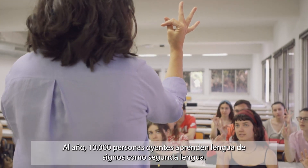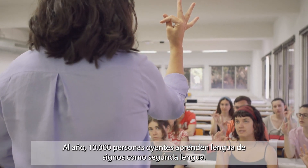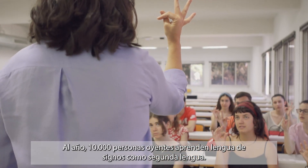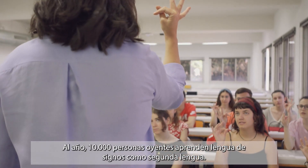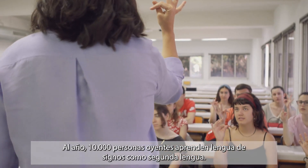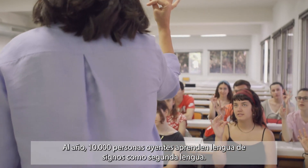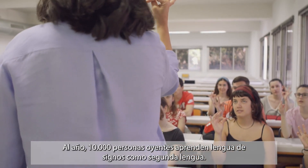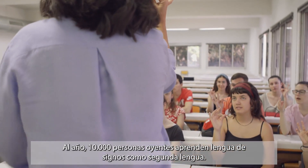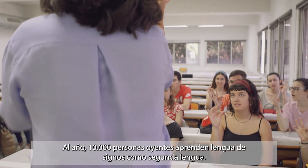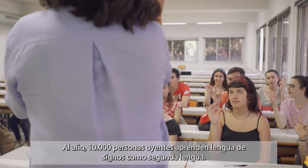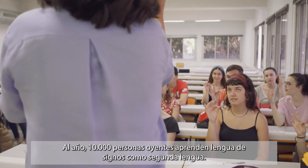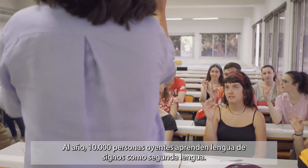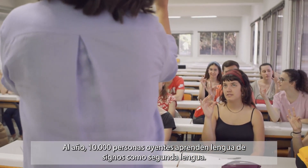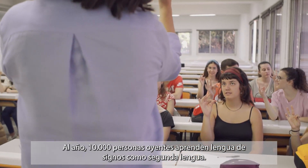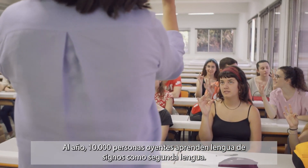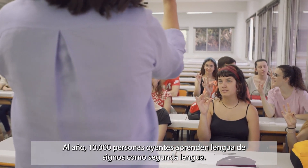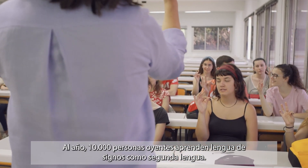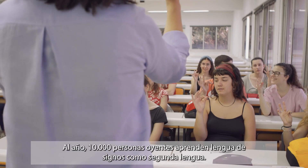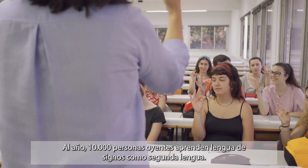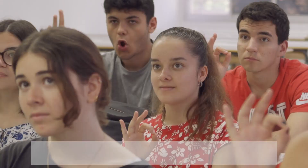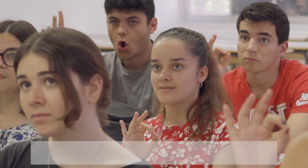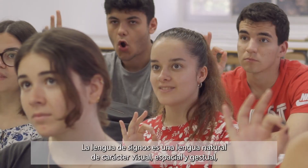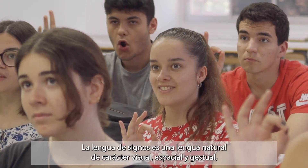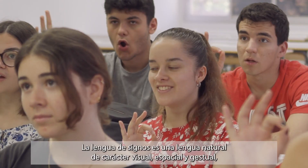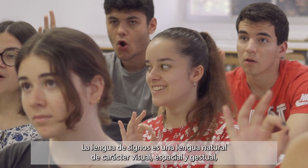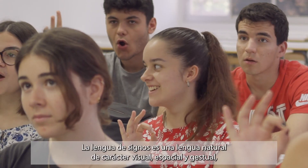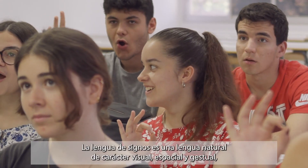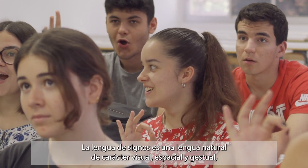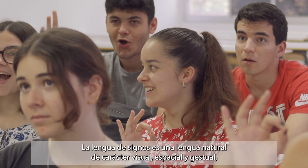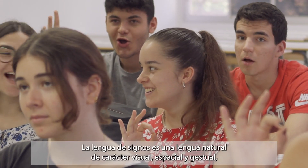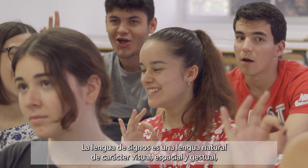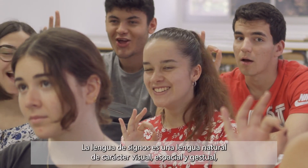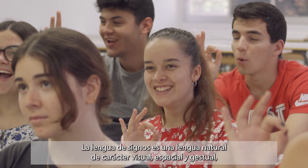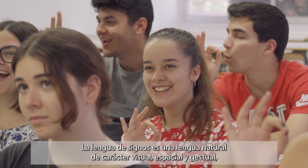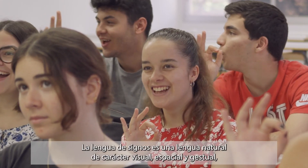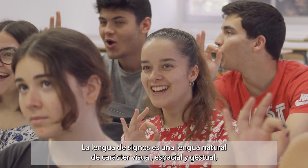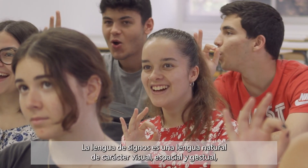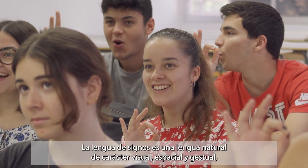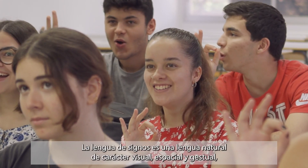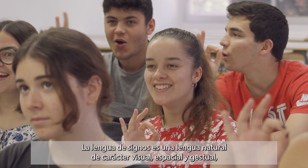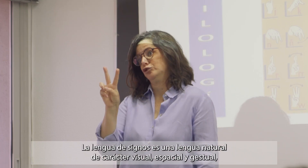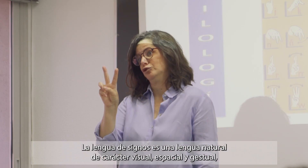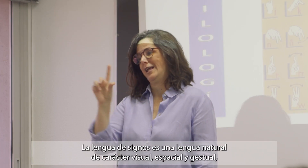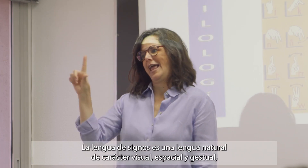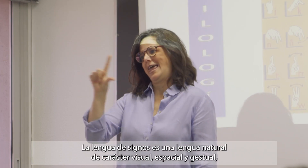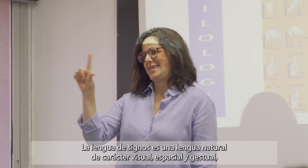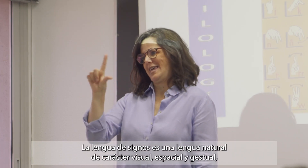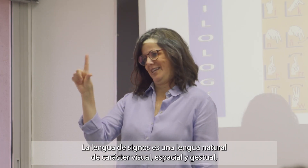aprenden lengua de signos como segunda lengua. La lengua de signos es una lengua natural de carácter visual, espacial y